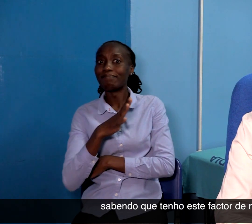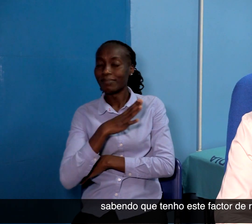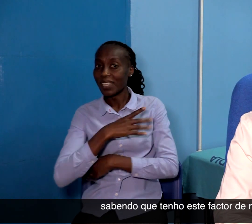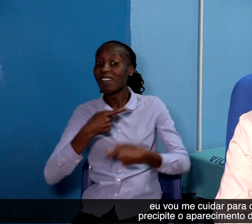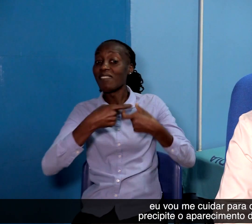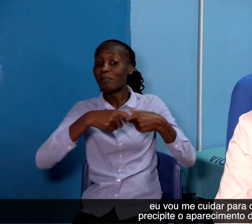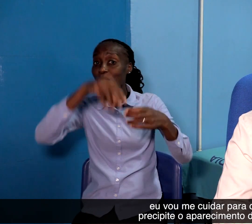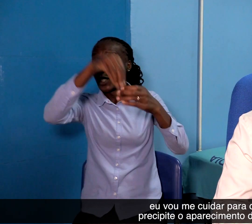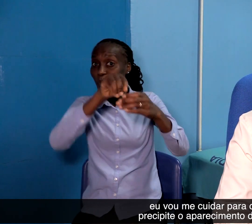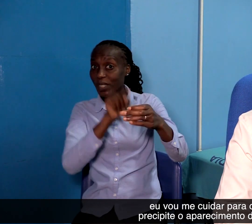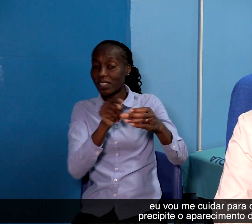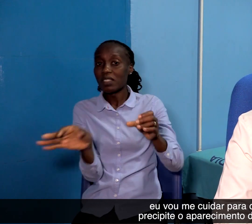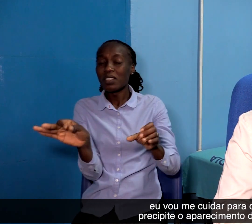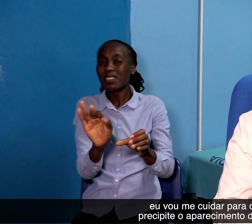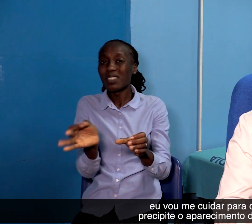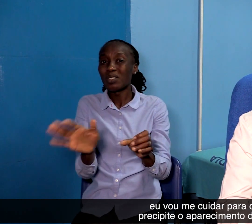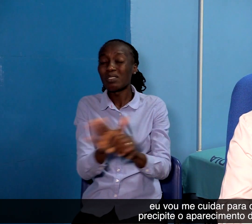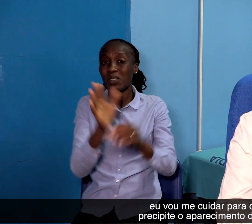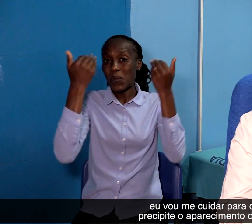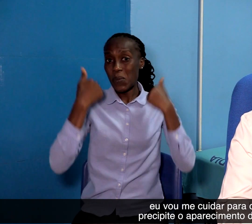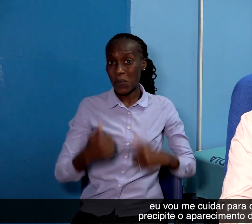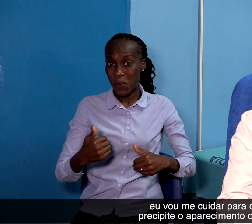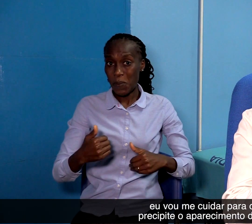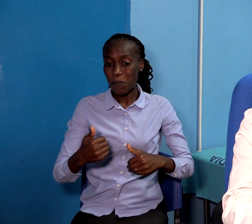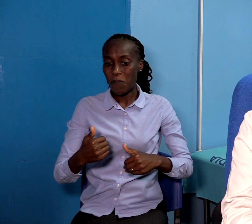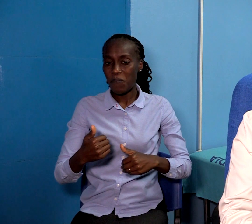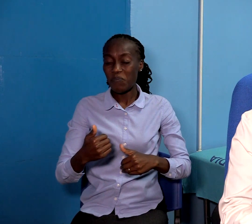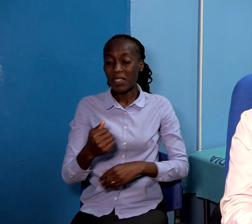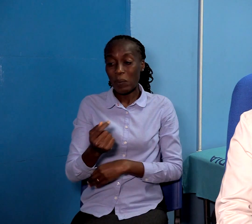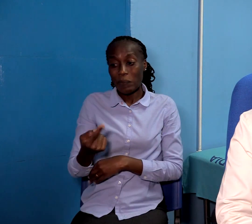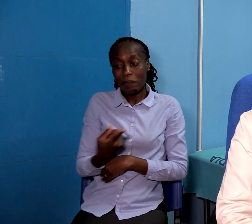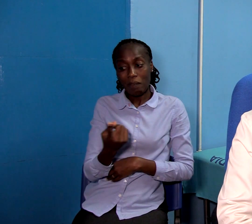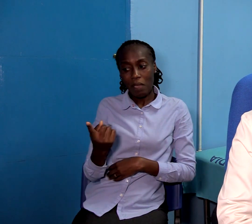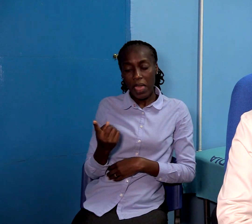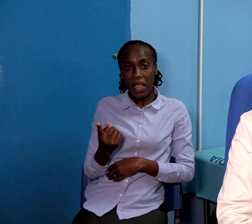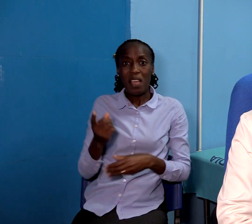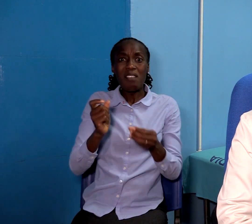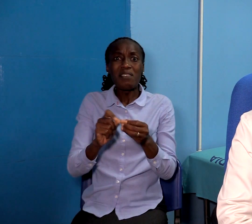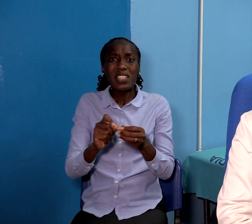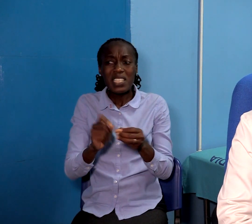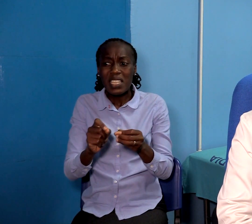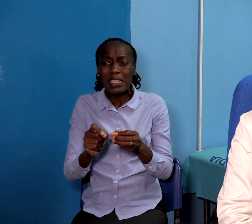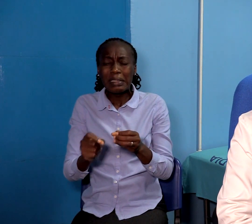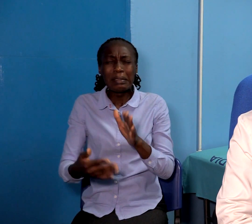para diabetes, eu vou me cuidar para que não precipite o aparecimento da diabetes.